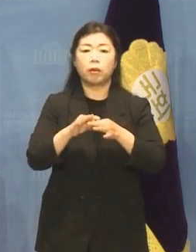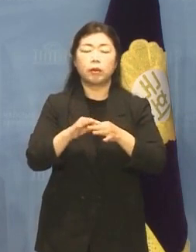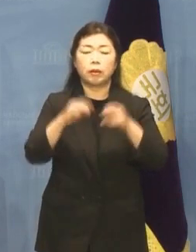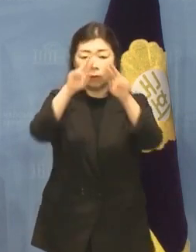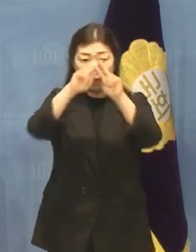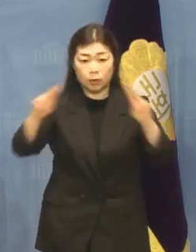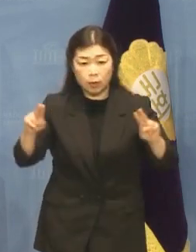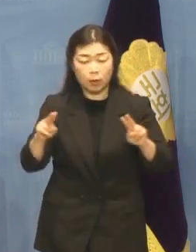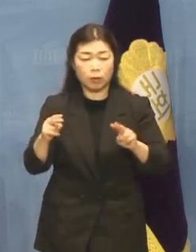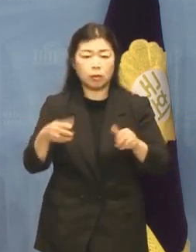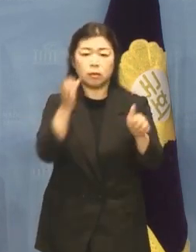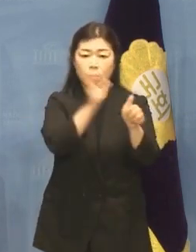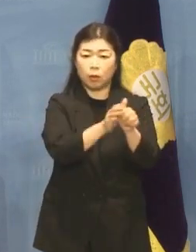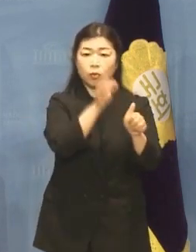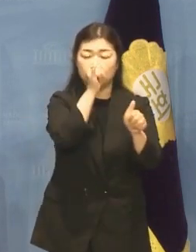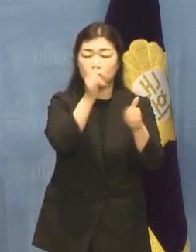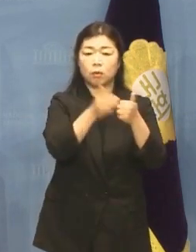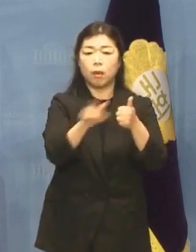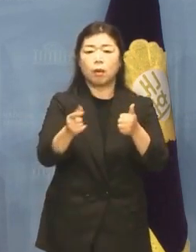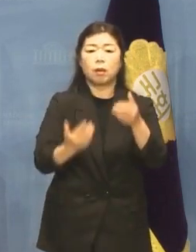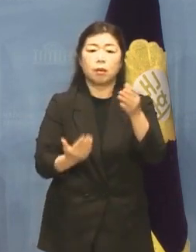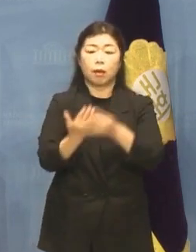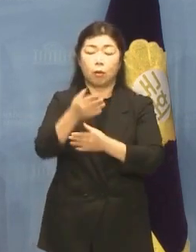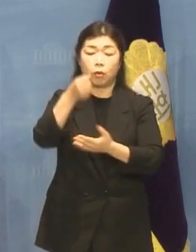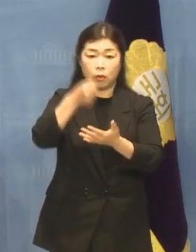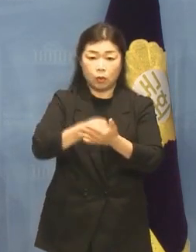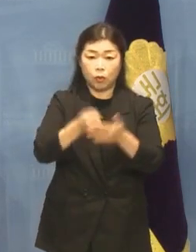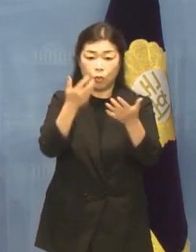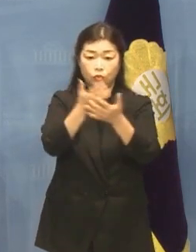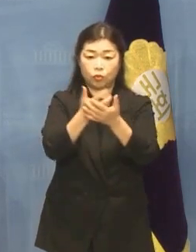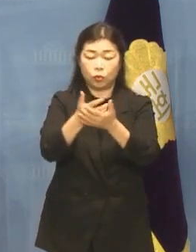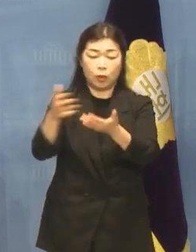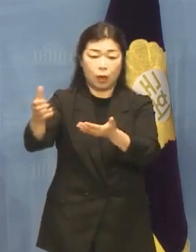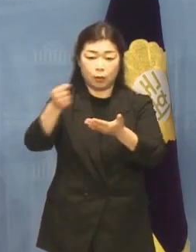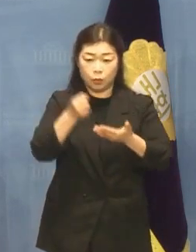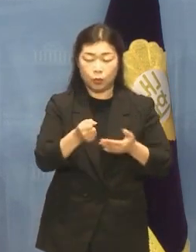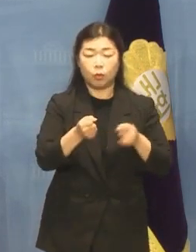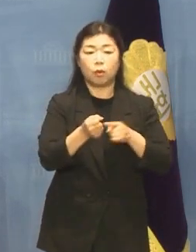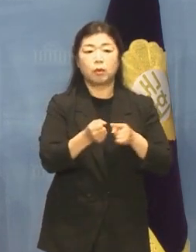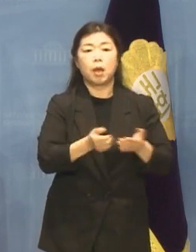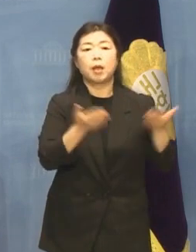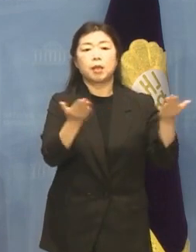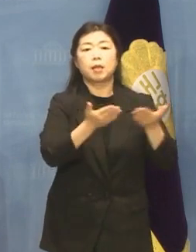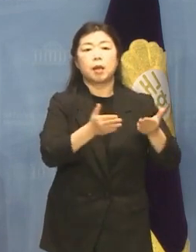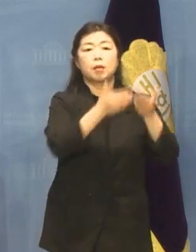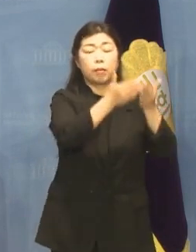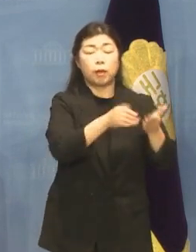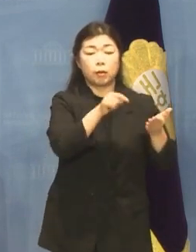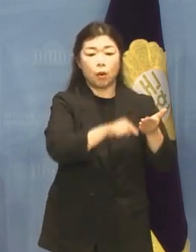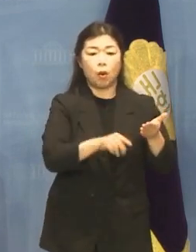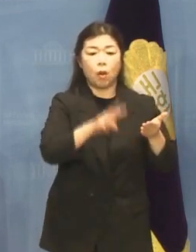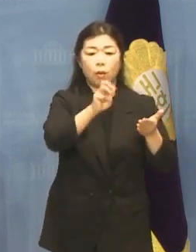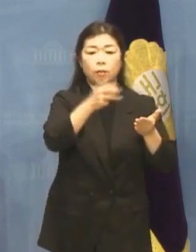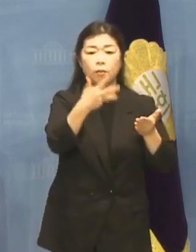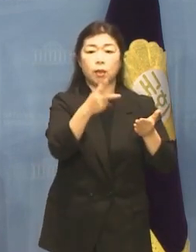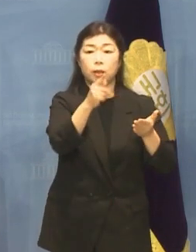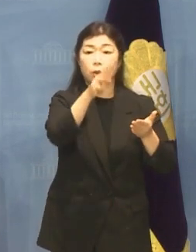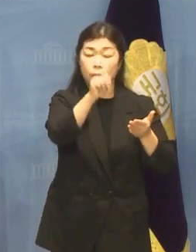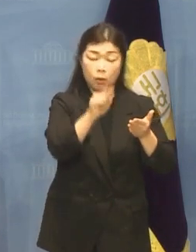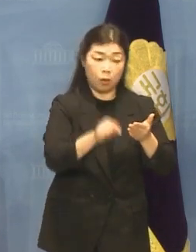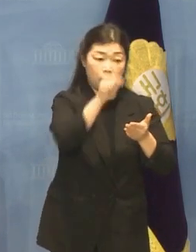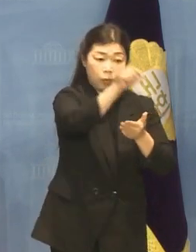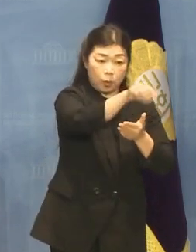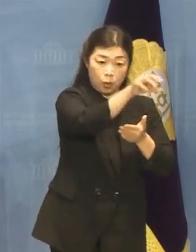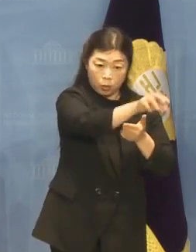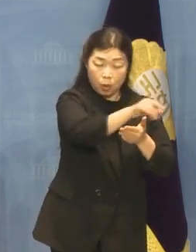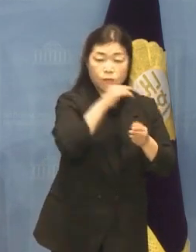사건 결정문 사본을 송부받아 해당 공무원이 근무 선박에서 38km 떨어진